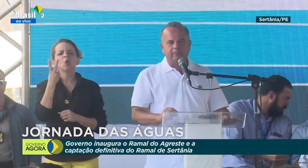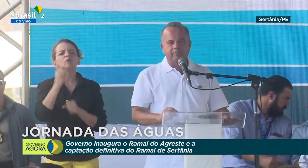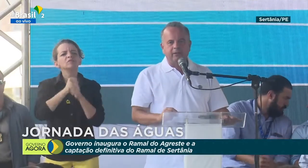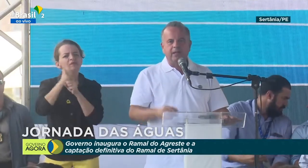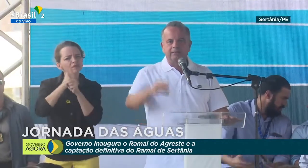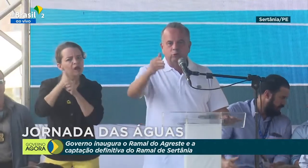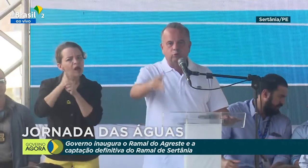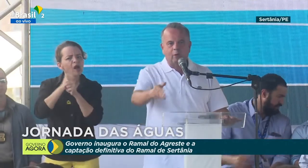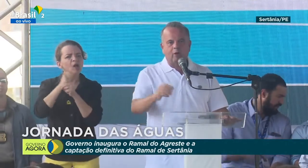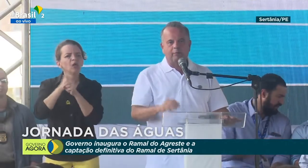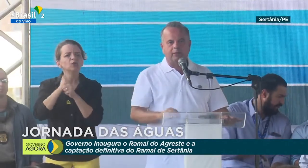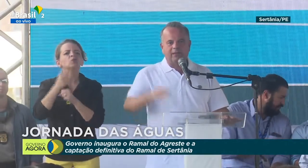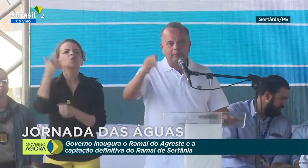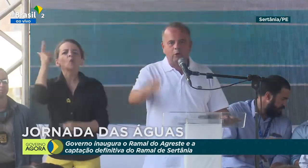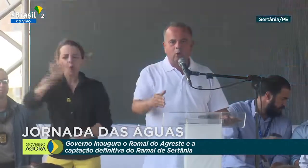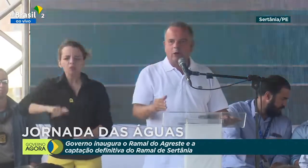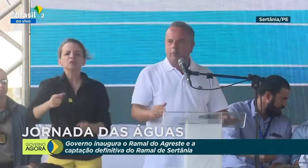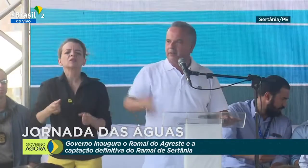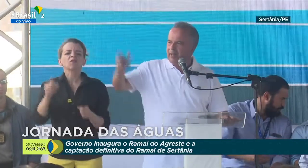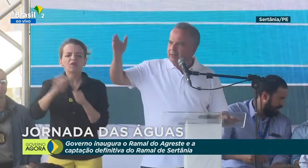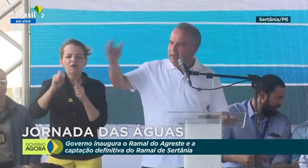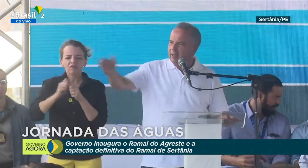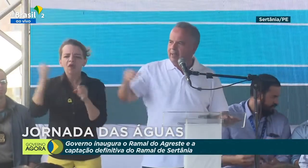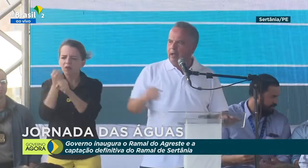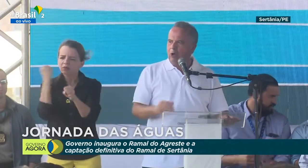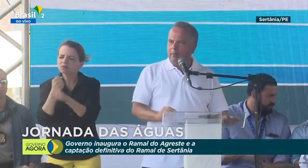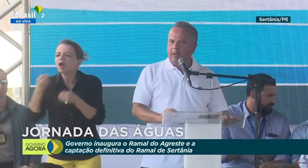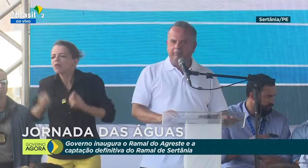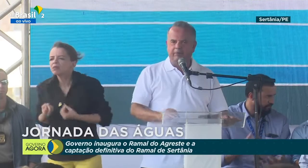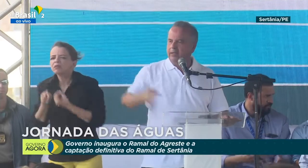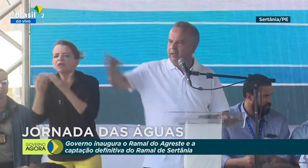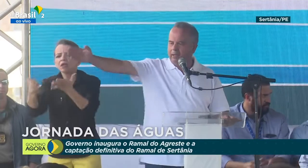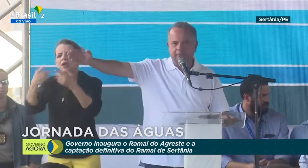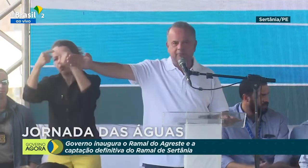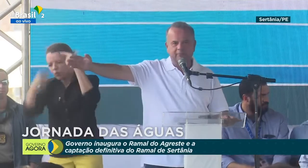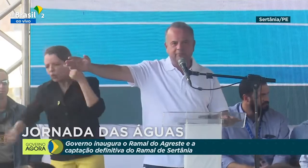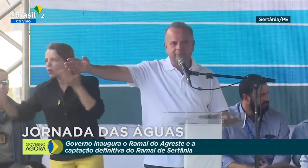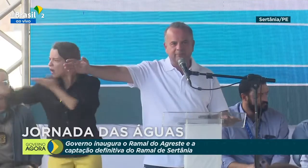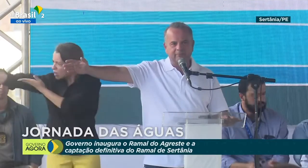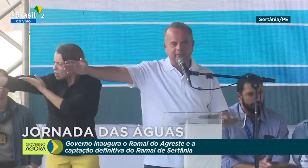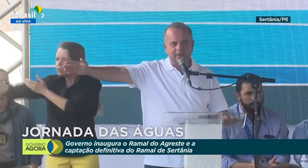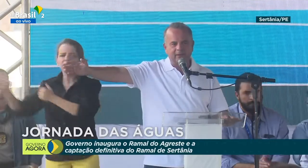2 anos e 9 meses, executou a obra, terminou a obra, está entregando a obra, está aqui.